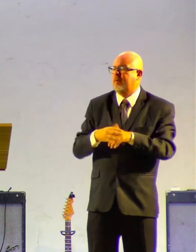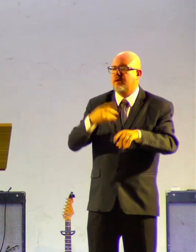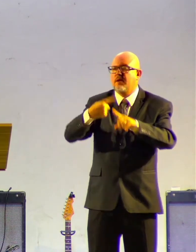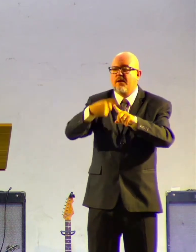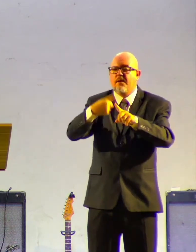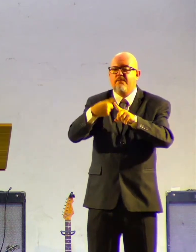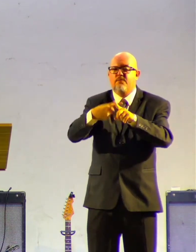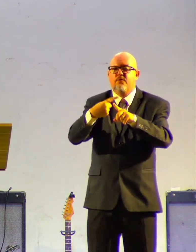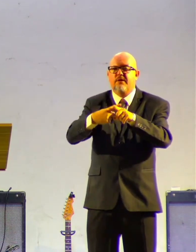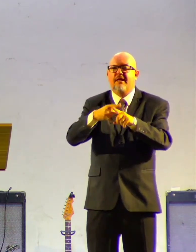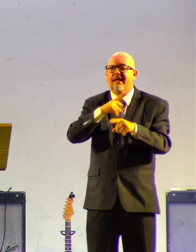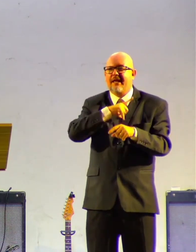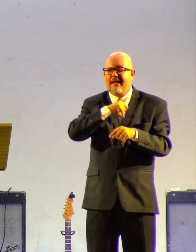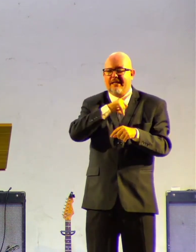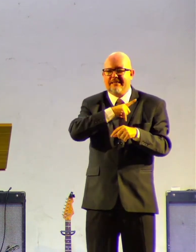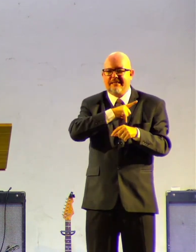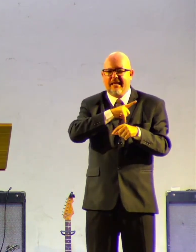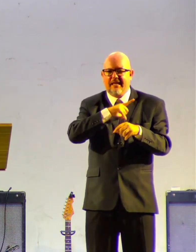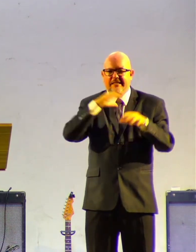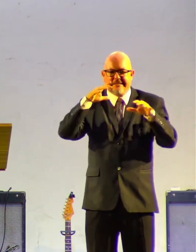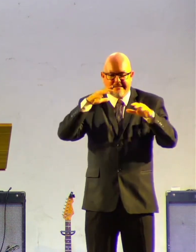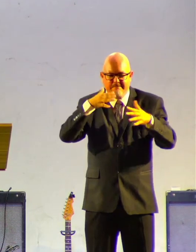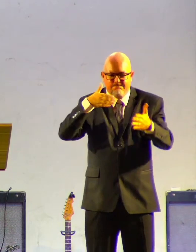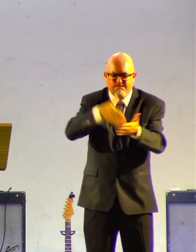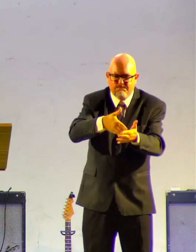é porque tem um obstáculo no caminho.